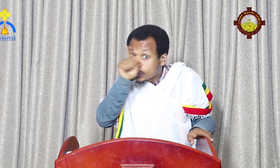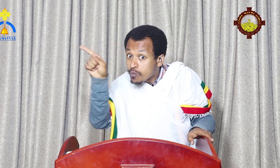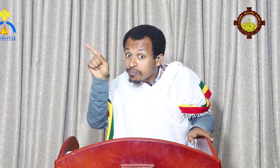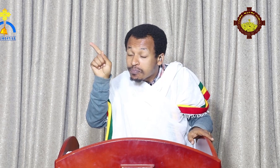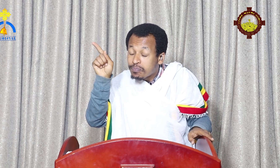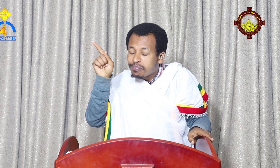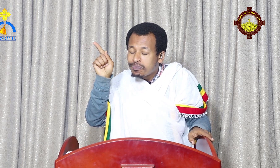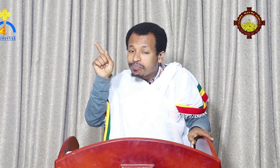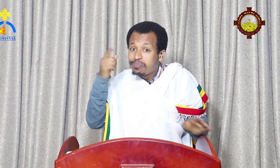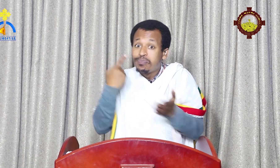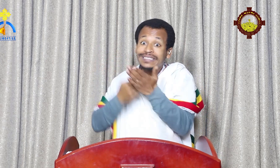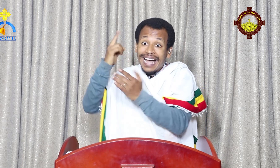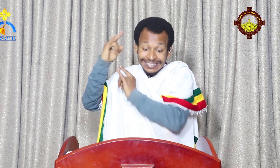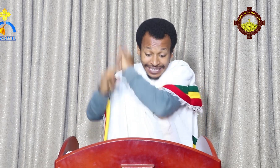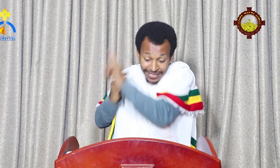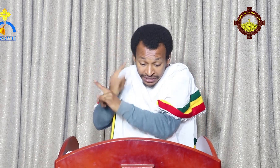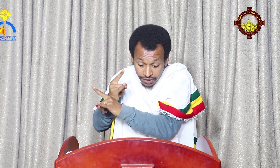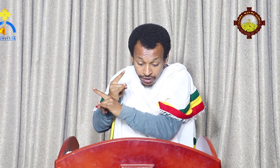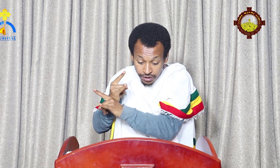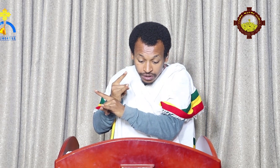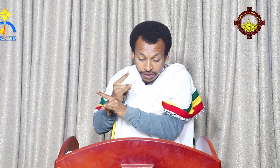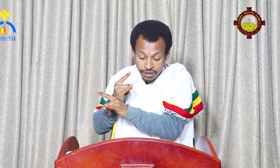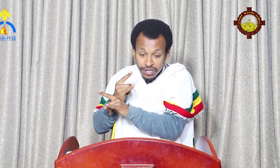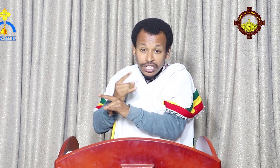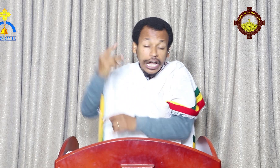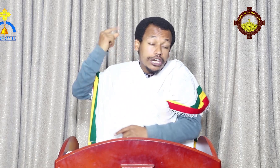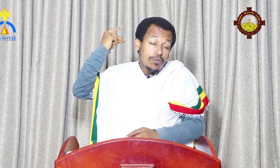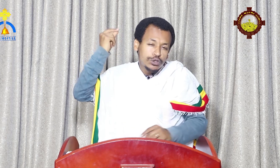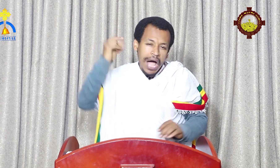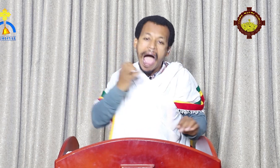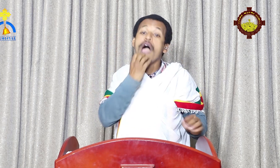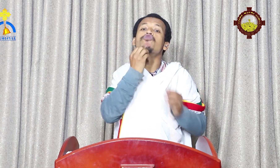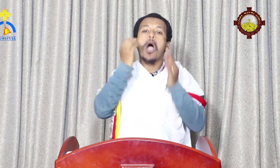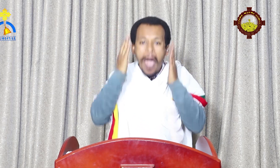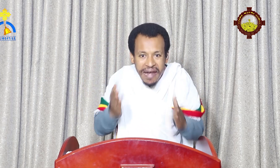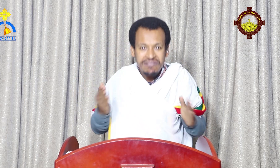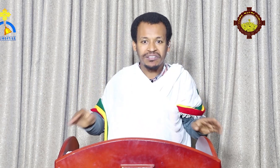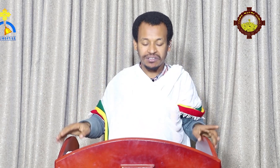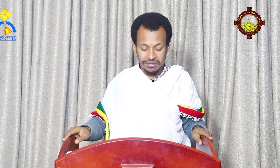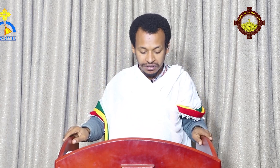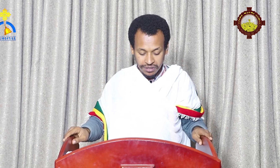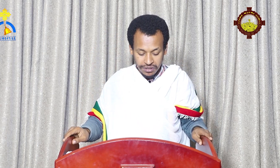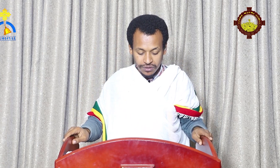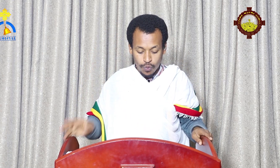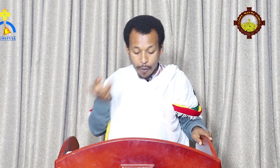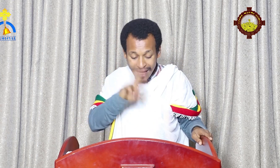እነሱም በዛ ዘመን የቀደሙት አይሁዳውያን ወይም